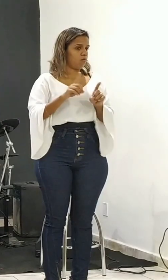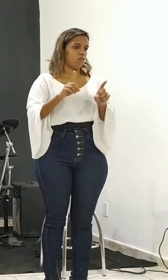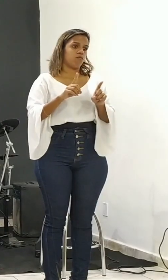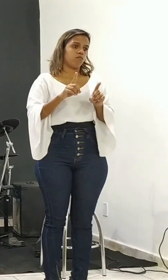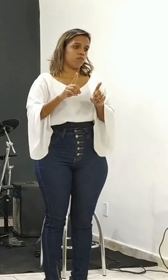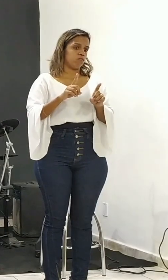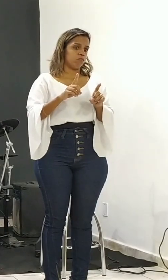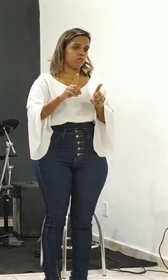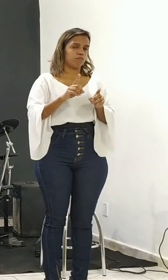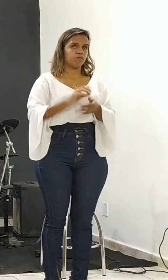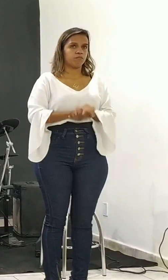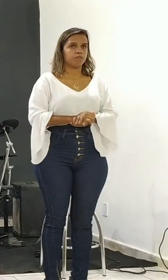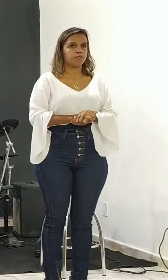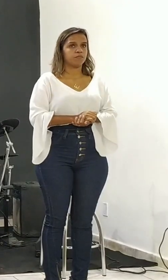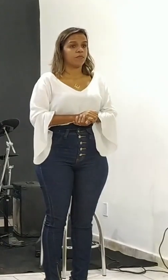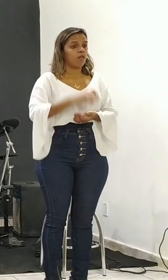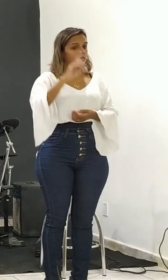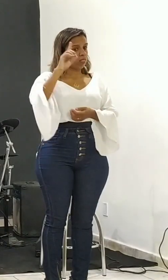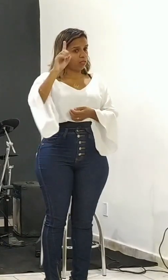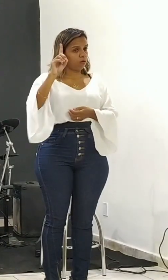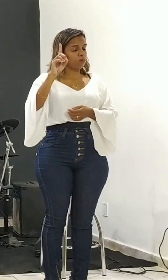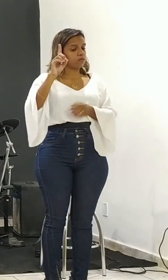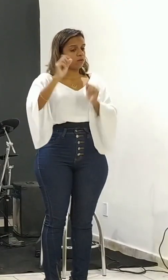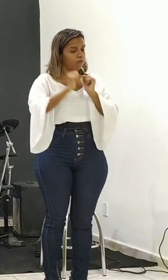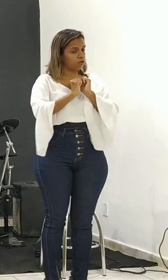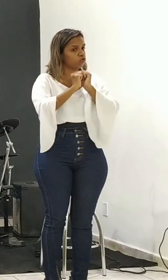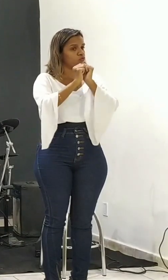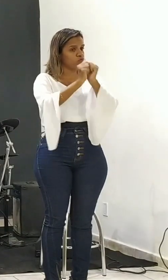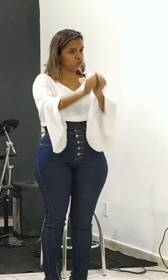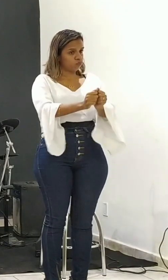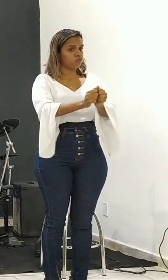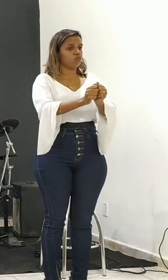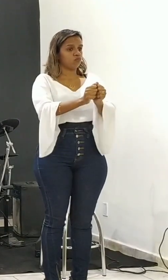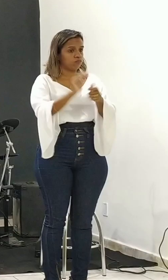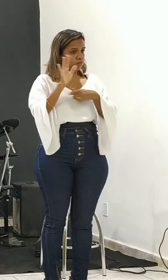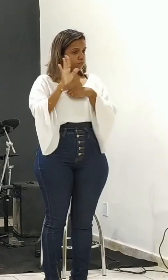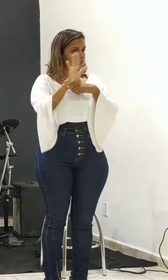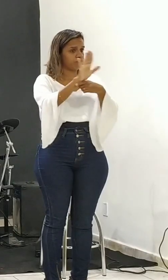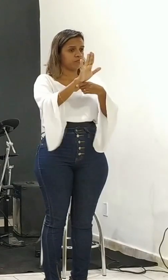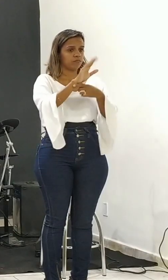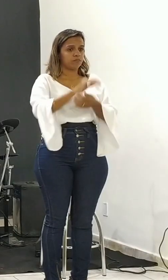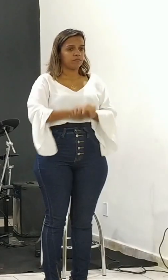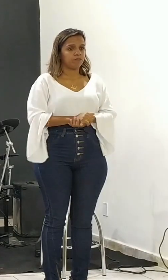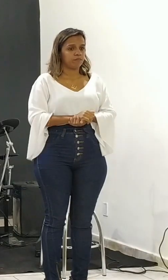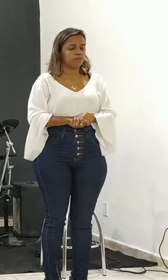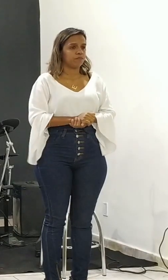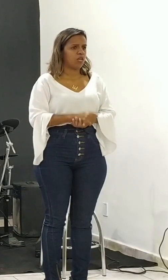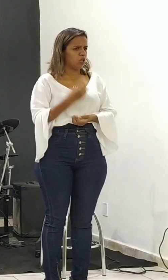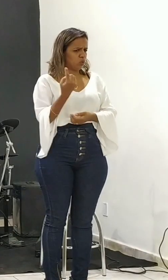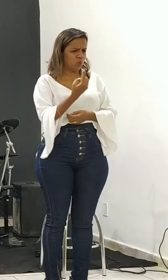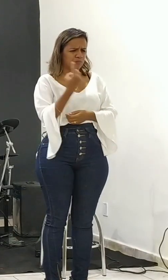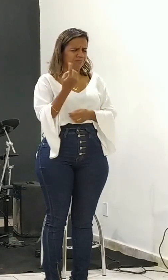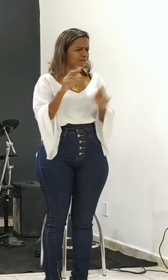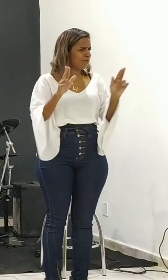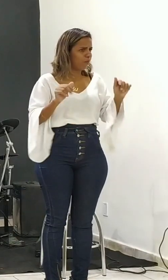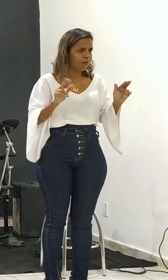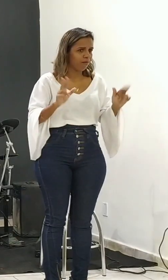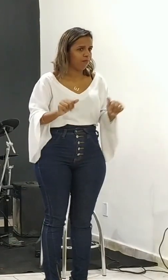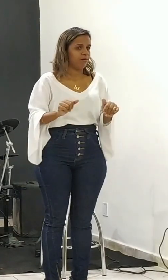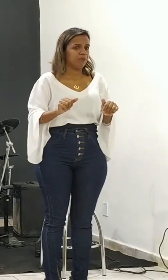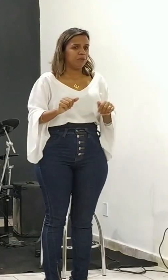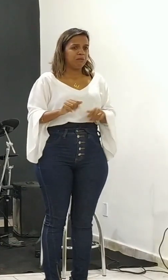desamparará. Deus, Ele vai contigo. Você não está só nunca. No